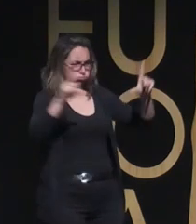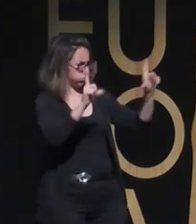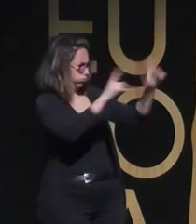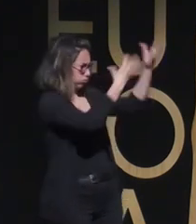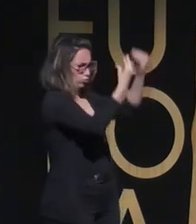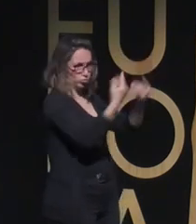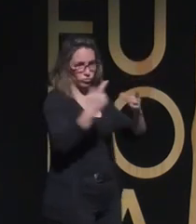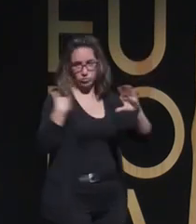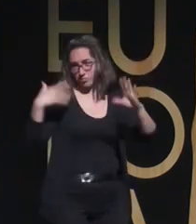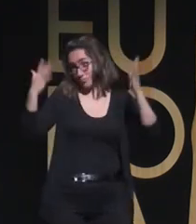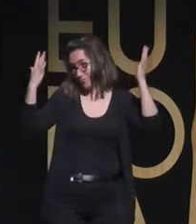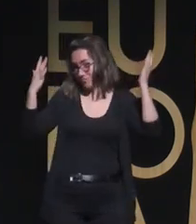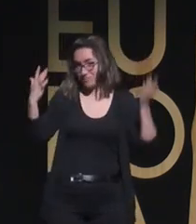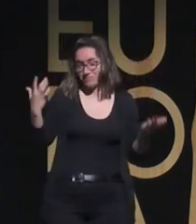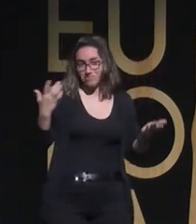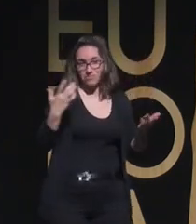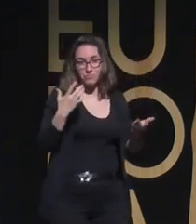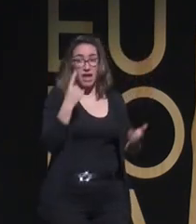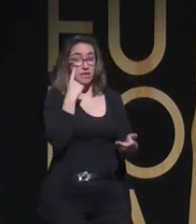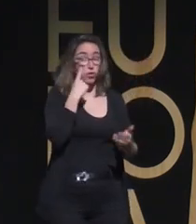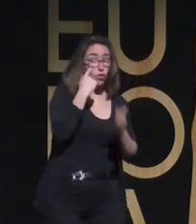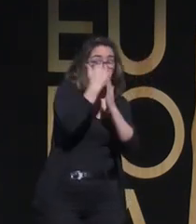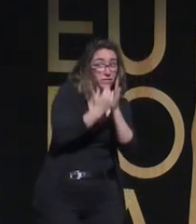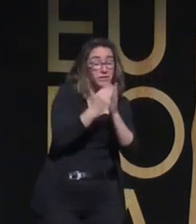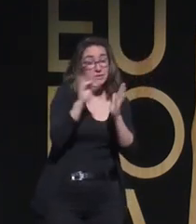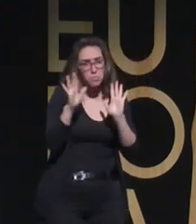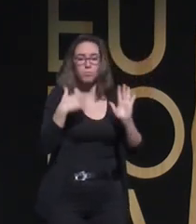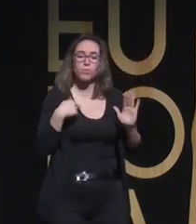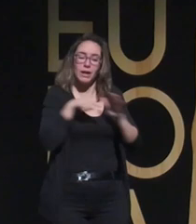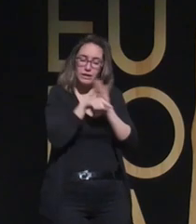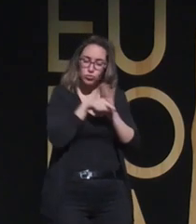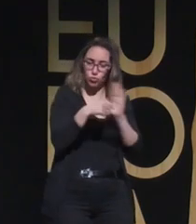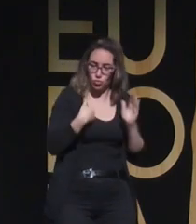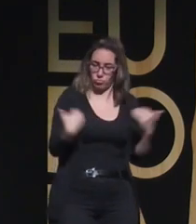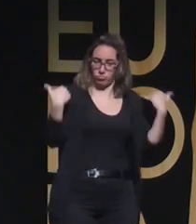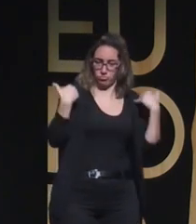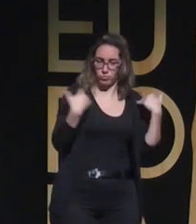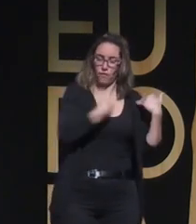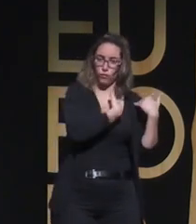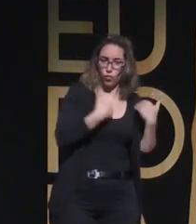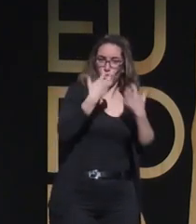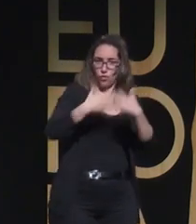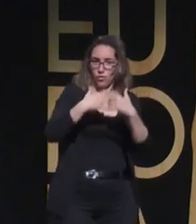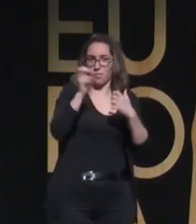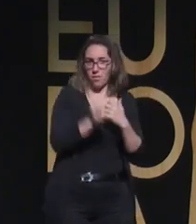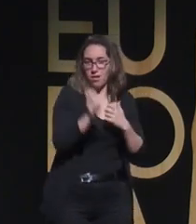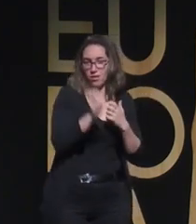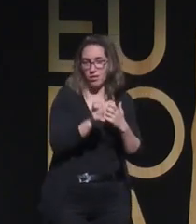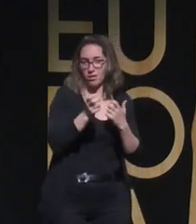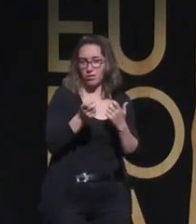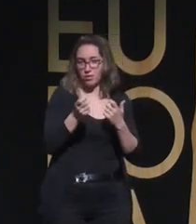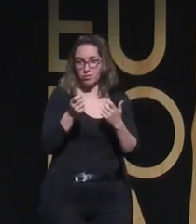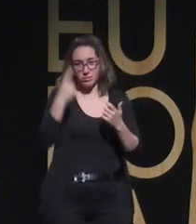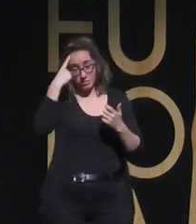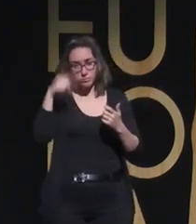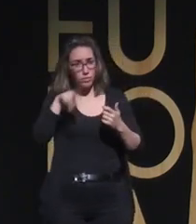hasta que ha llegado ella. ¿Déficit de atención? Sí. Pero está gestionado para ser funcional. Fernando Alonso, déficit de atención, hiperactividad, seguro, si no